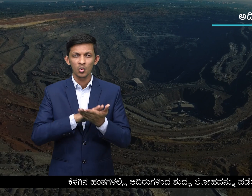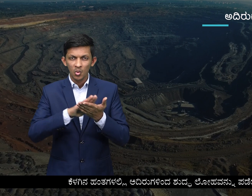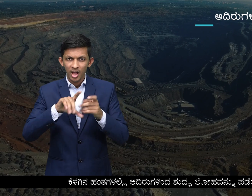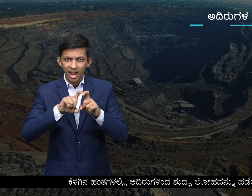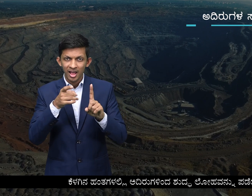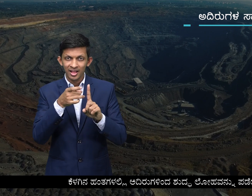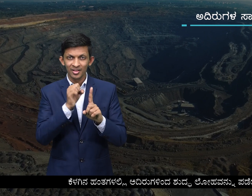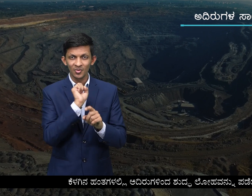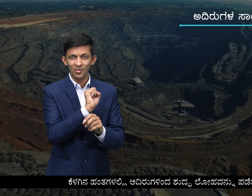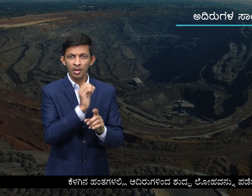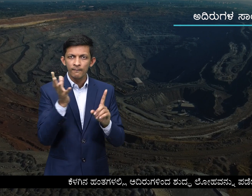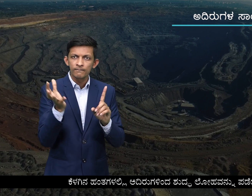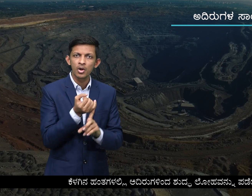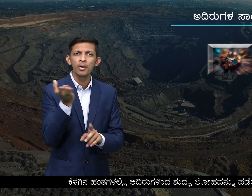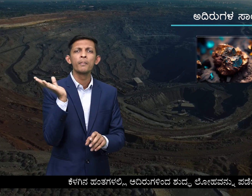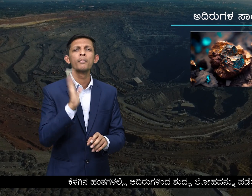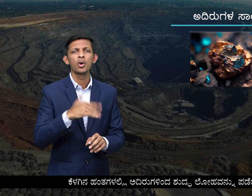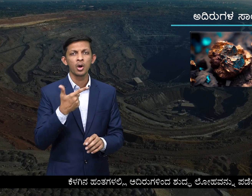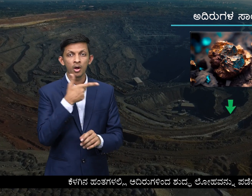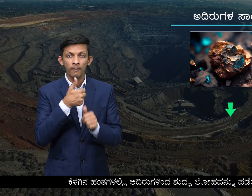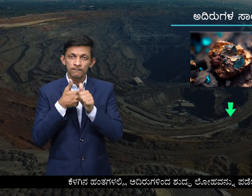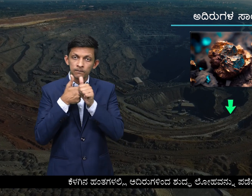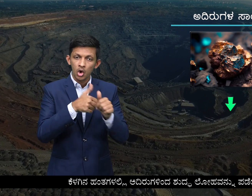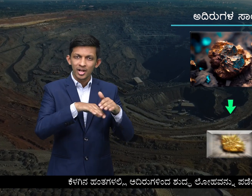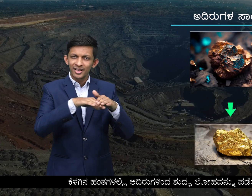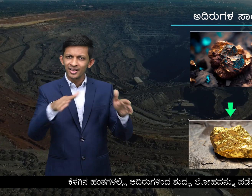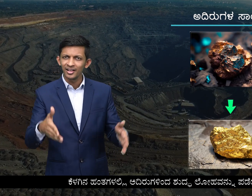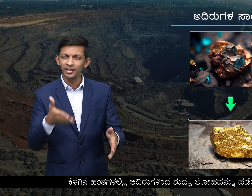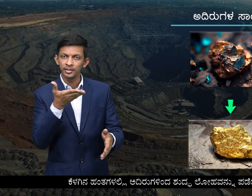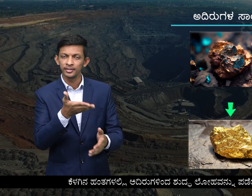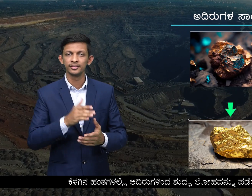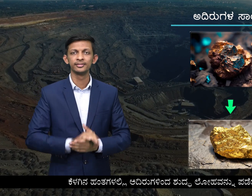ಕೆಳಗಿನ ಹಂತಗಳಲ್ಲಿ ಅದಿರುಗಳಿಂದ ಶುದ್ಧ ಲೋಹವನ್ನ ಪಡೆಯಲಾಗುತ್ತೆ.